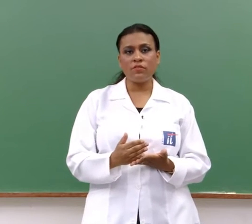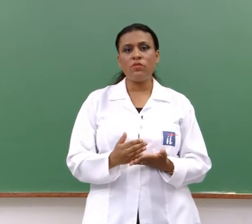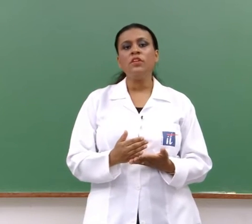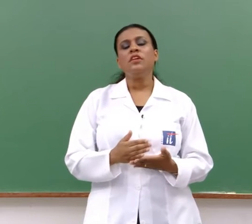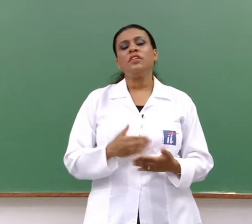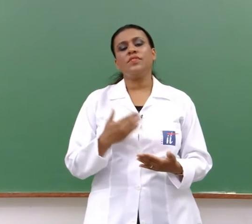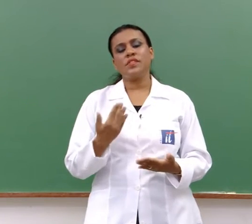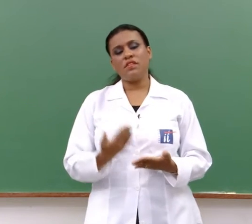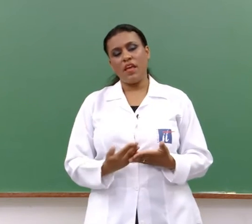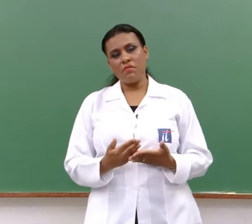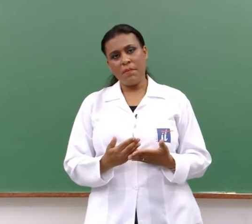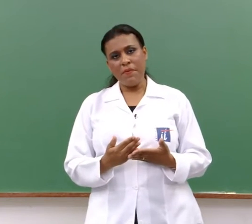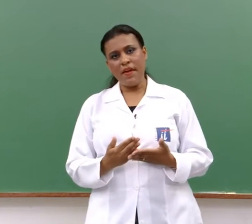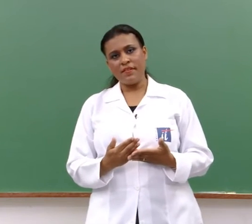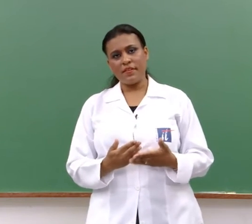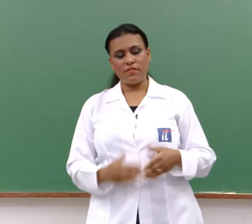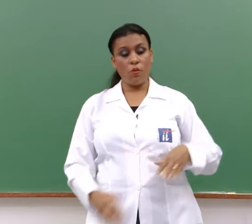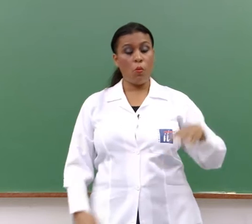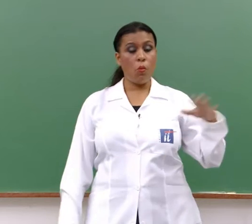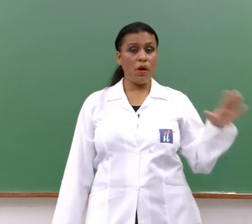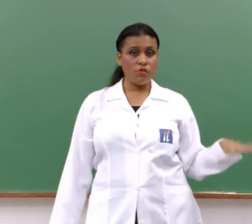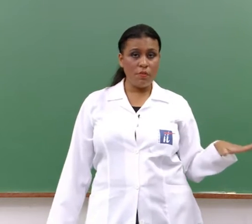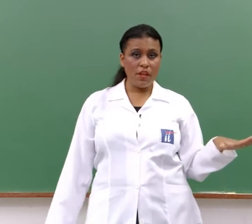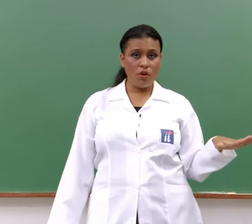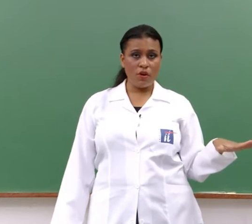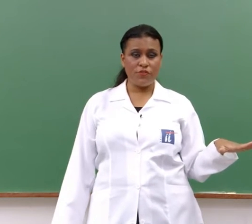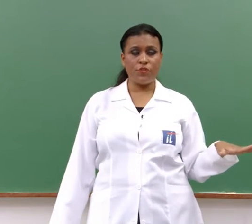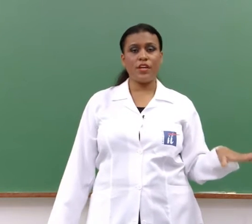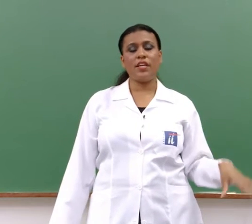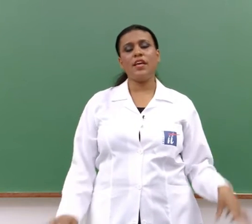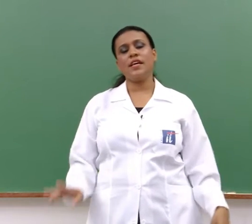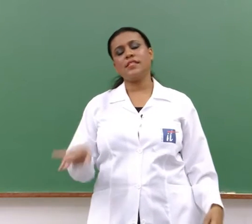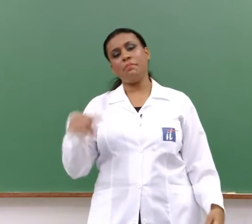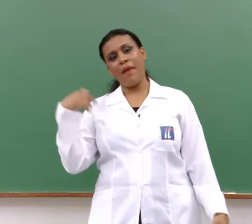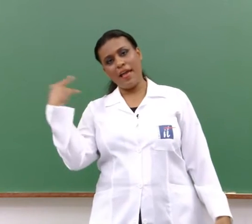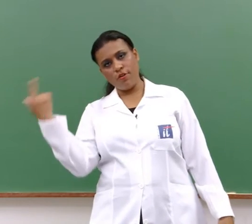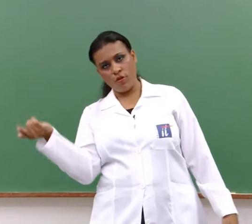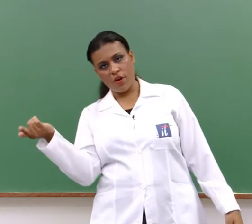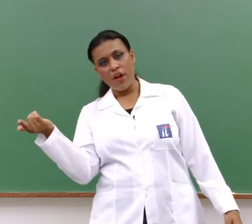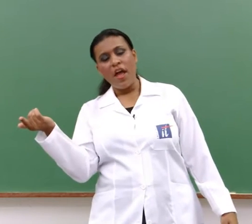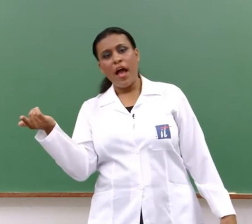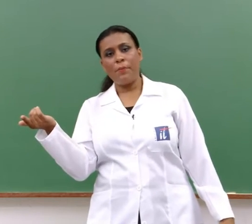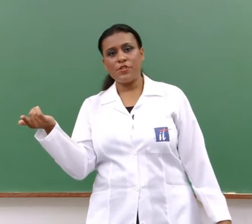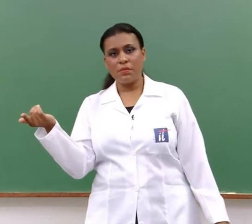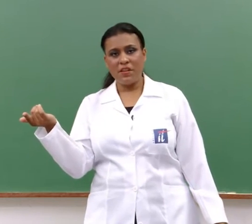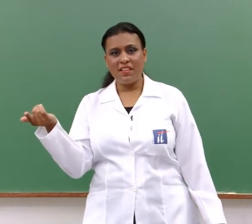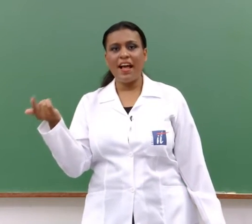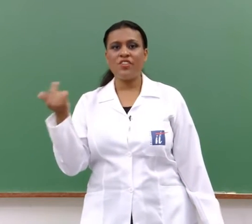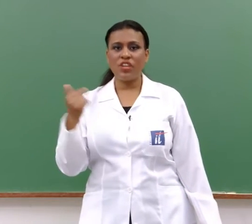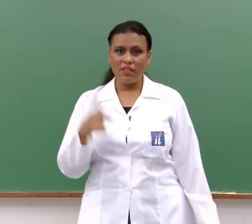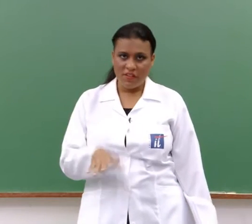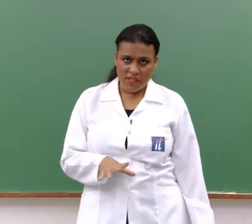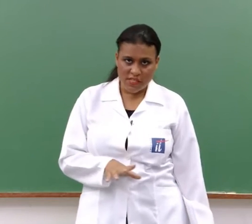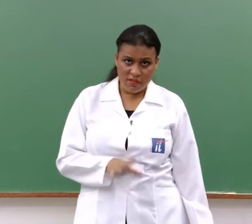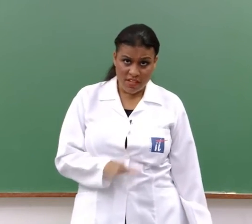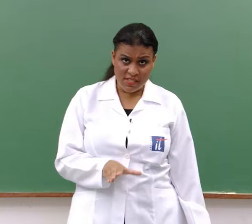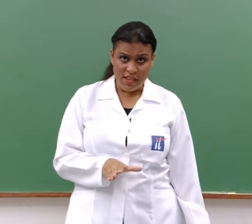descoberto que você tem uma perda. Então, quanto menor for a criança, maior a possibilidade que a intervenção dê